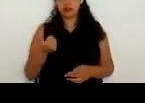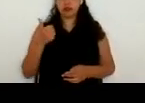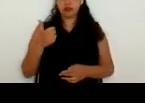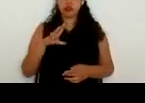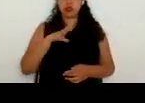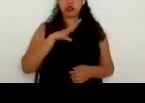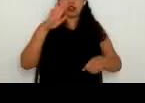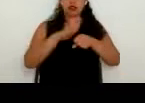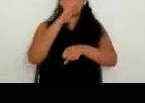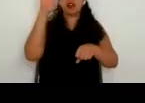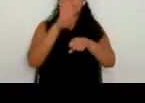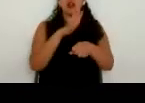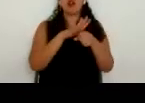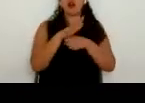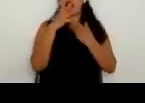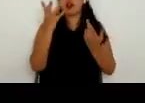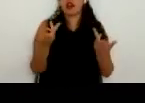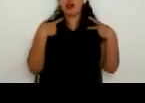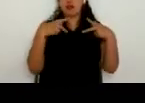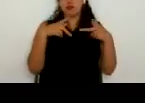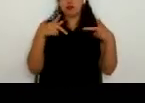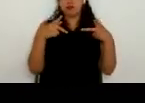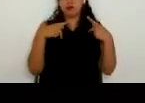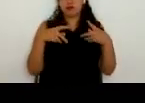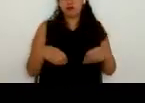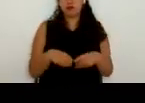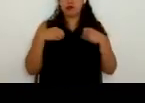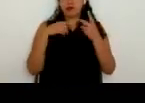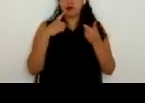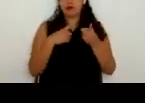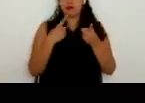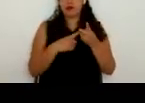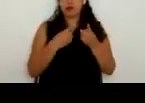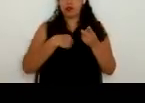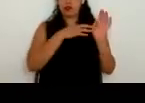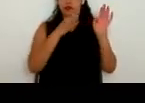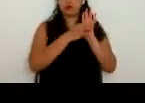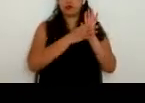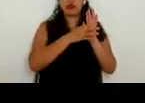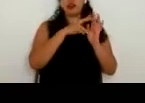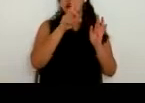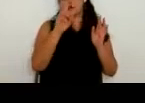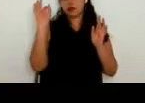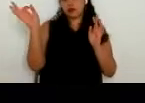residencia les asigna vamos el punto 1 puntos y son del distrito federal